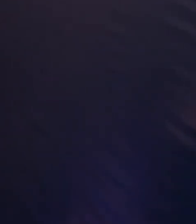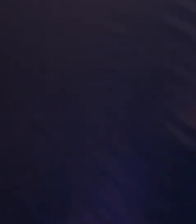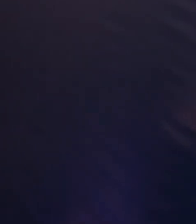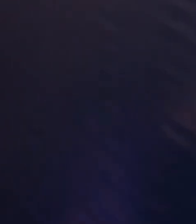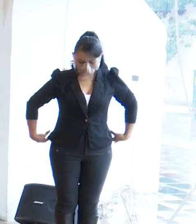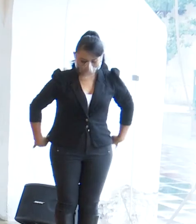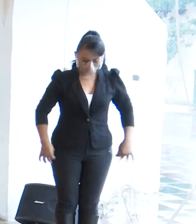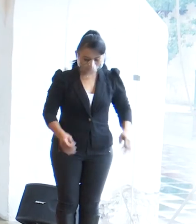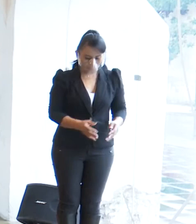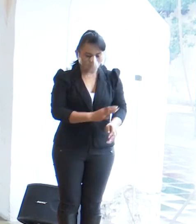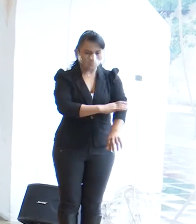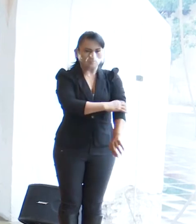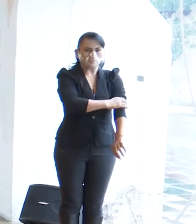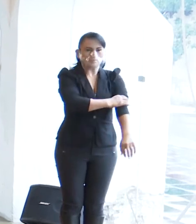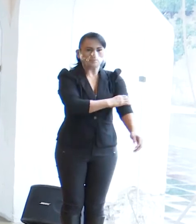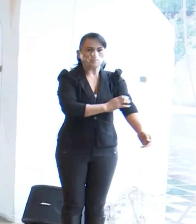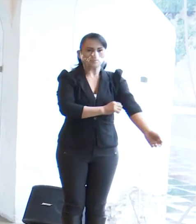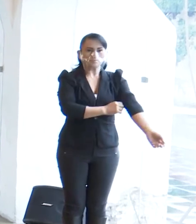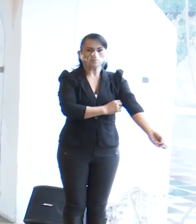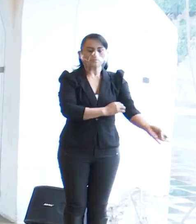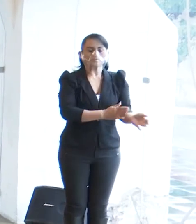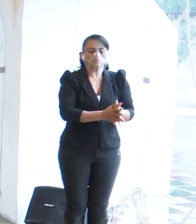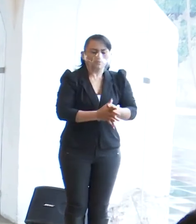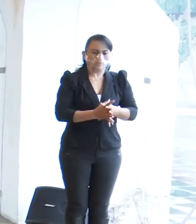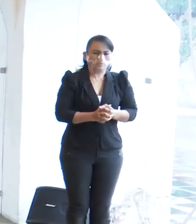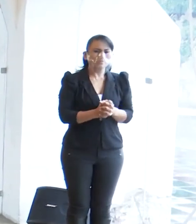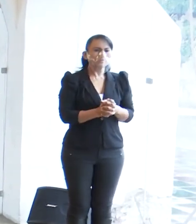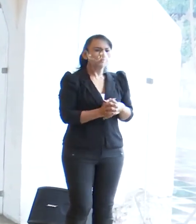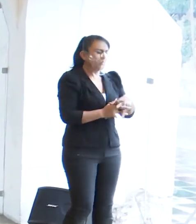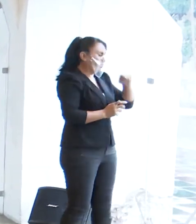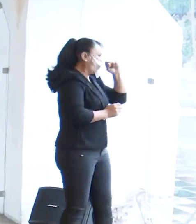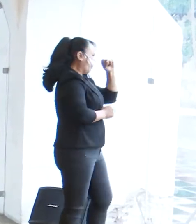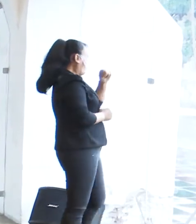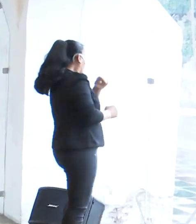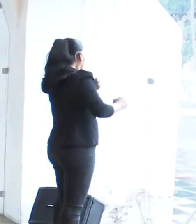puede consultar mayores informes a través de las redes sociodigitales del